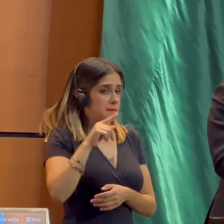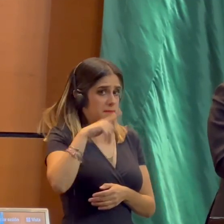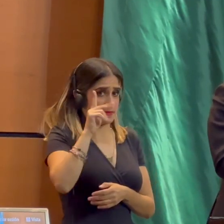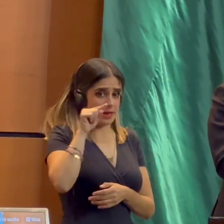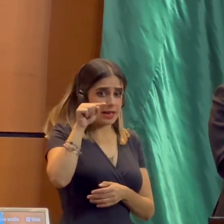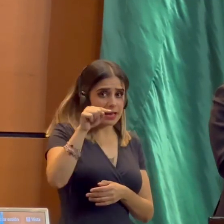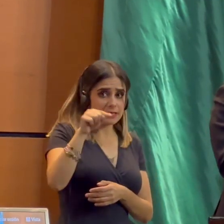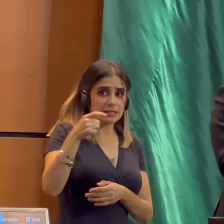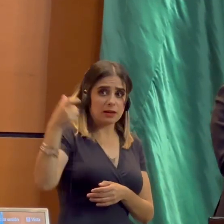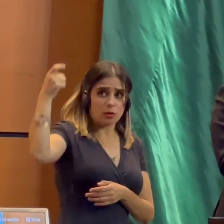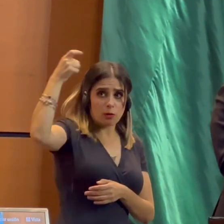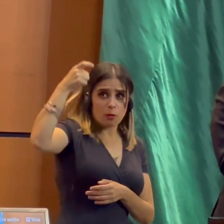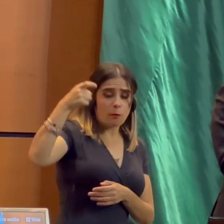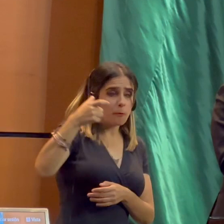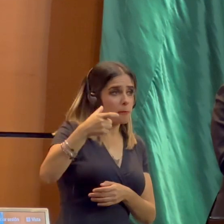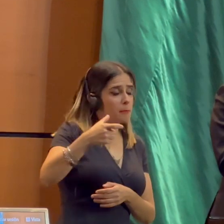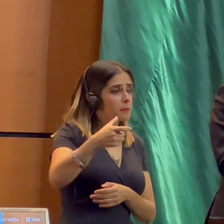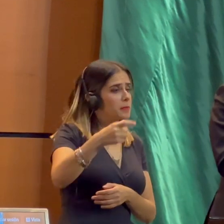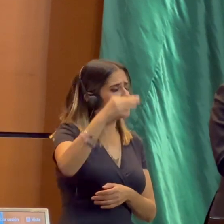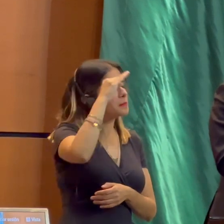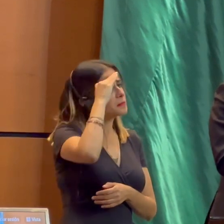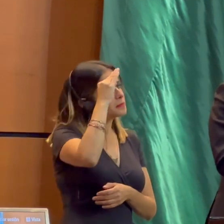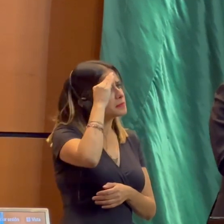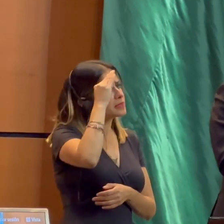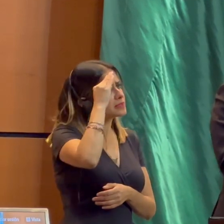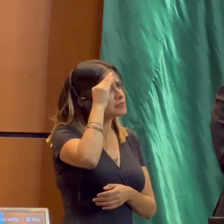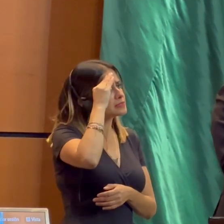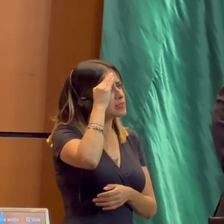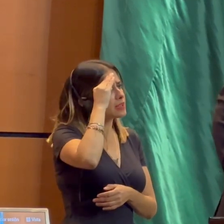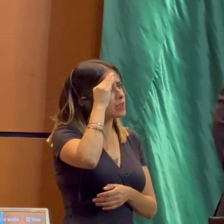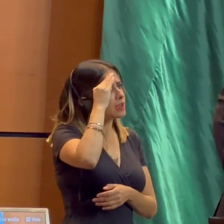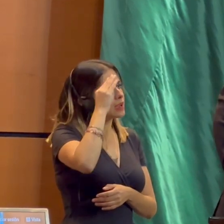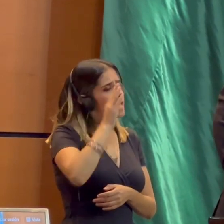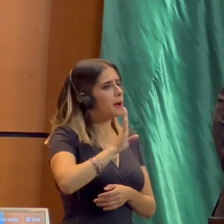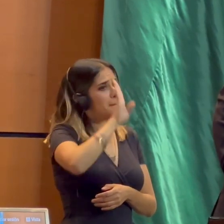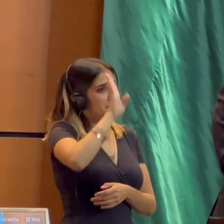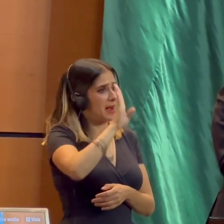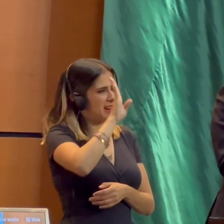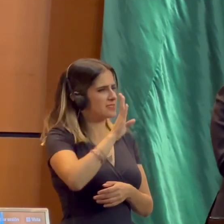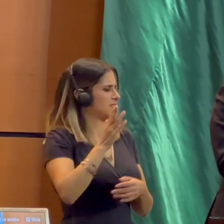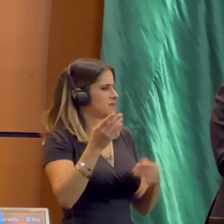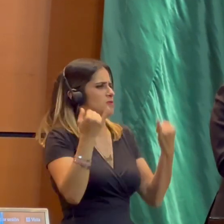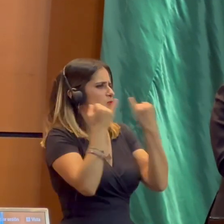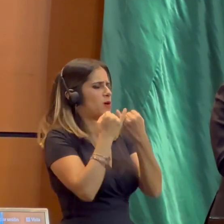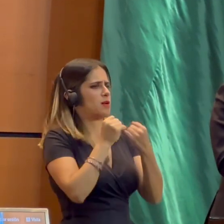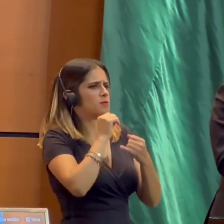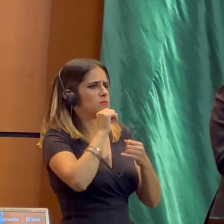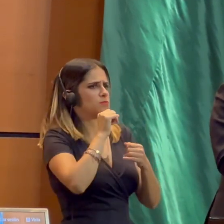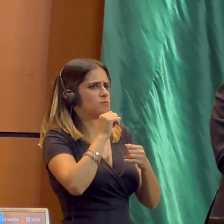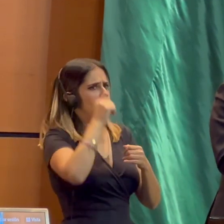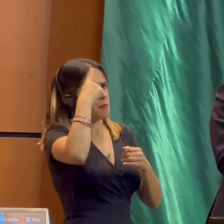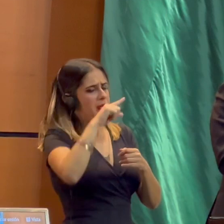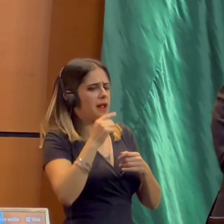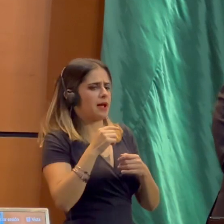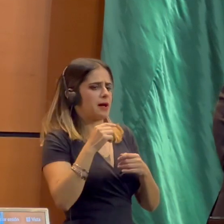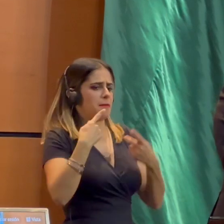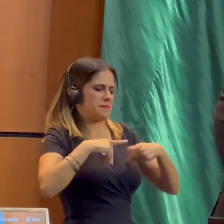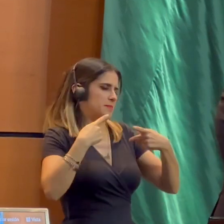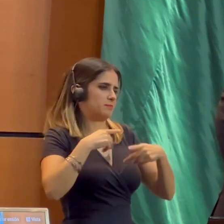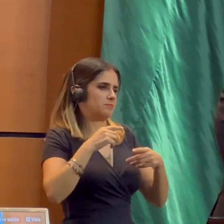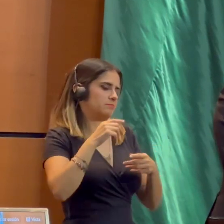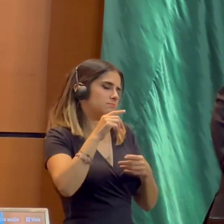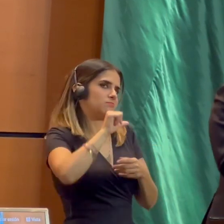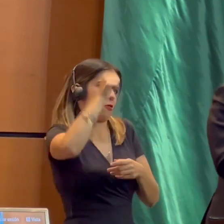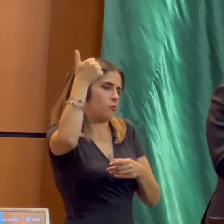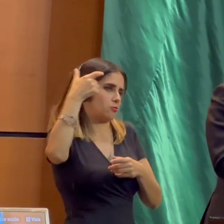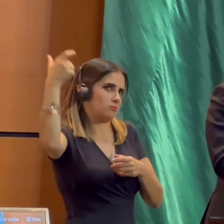という説で国会では質問がとてもできません。アメリカでは下院